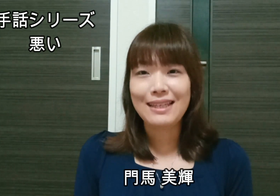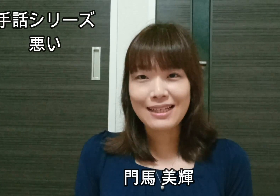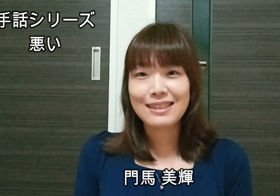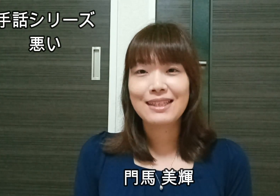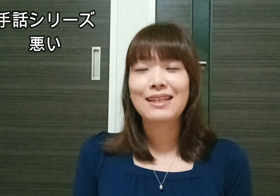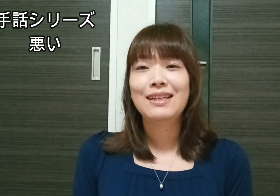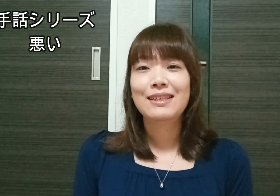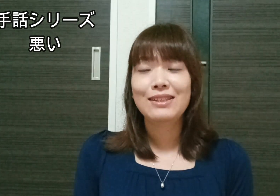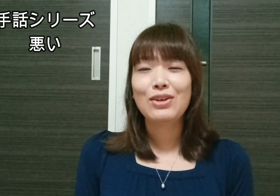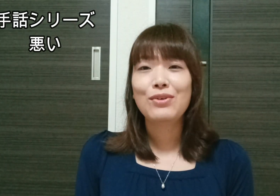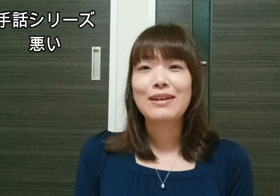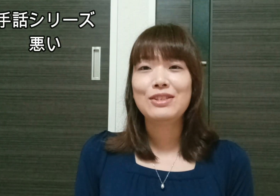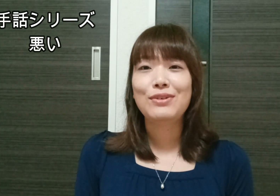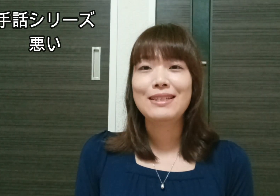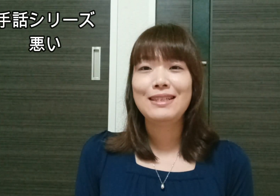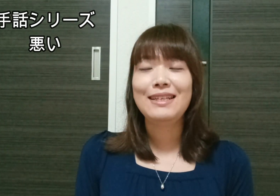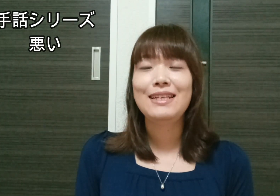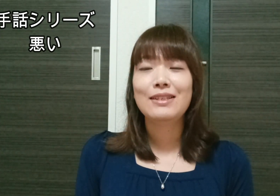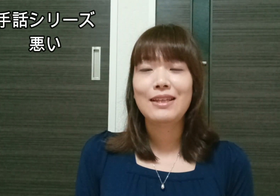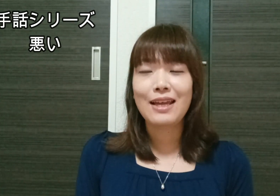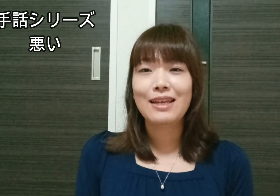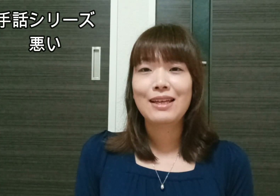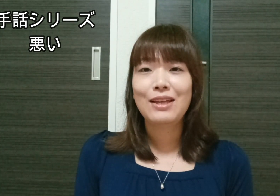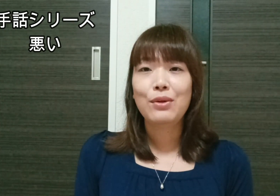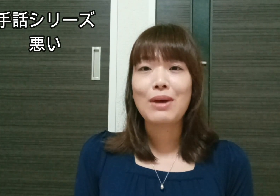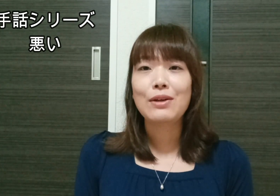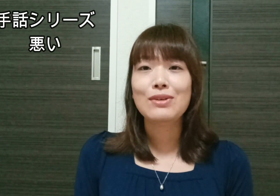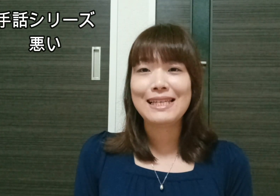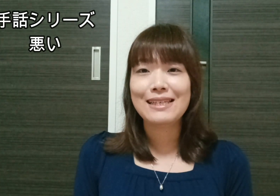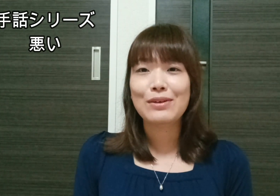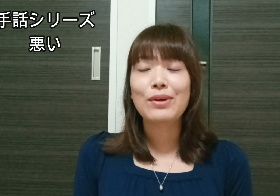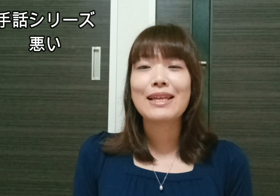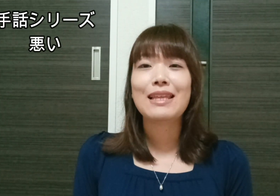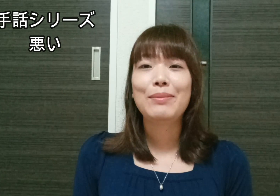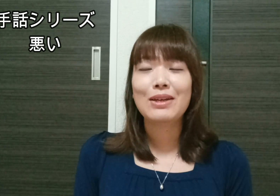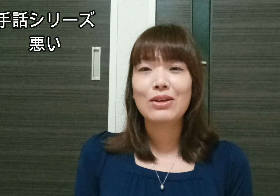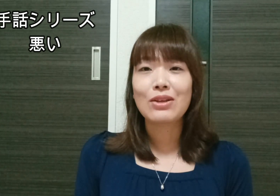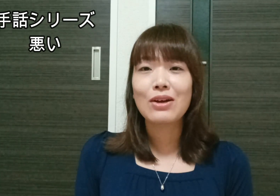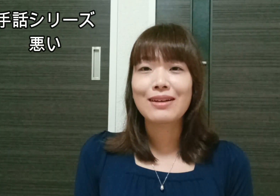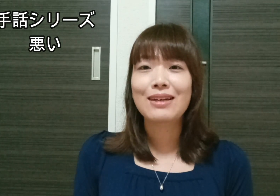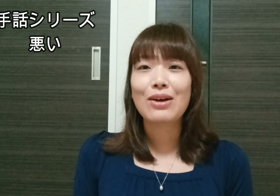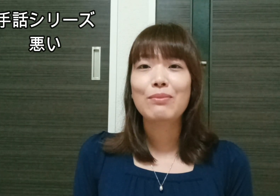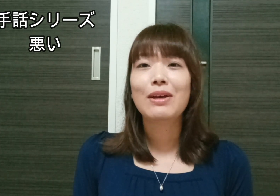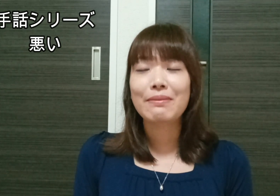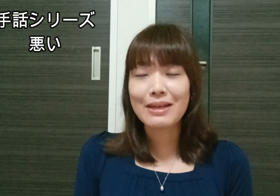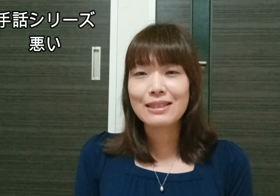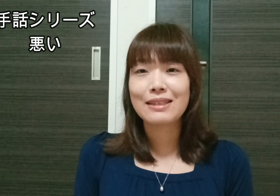門馬みきです今日は手話シリーズで悪いをやってみようと思います